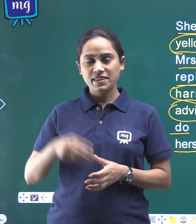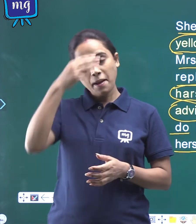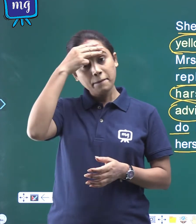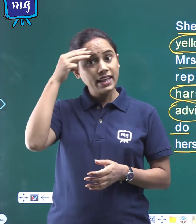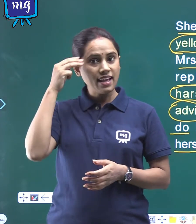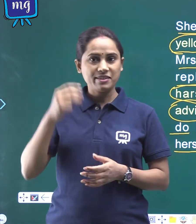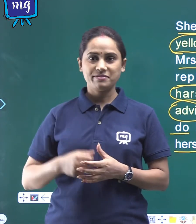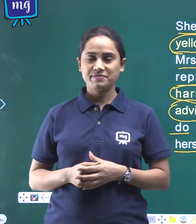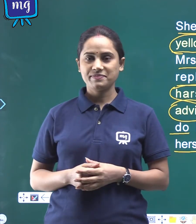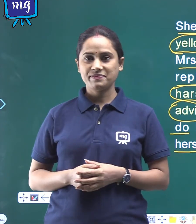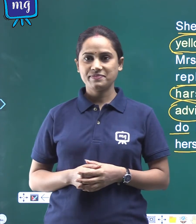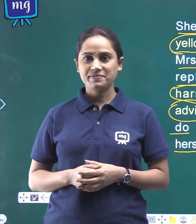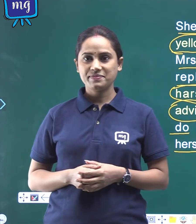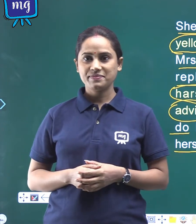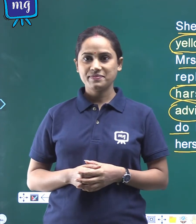पीला.